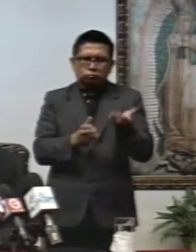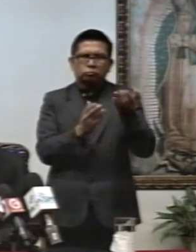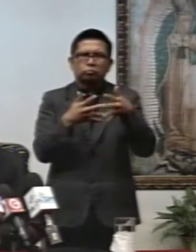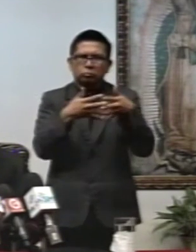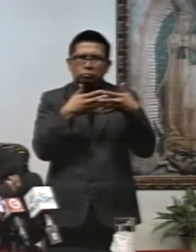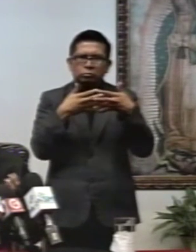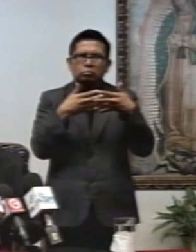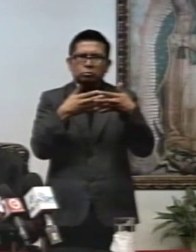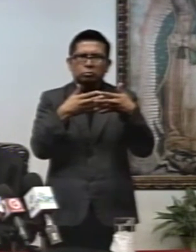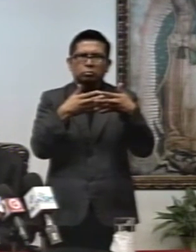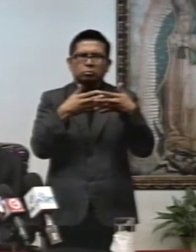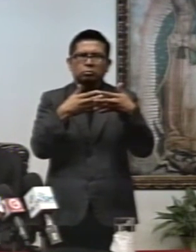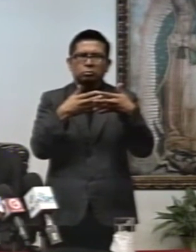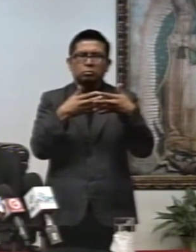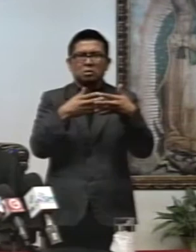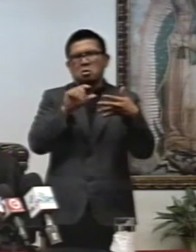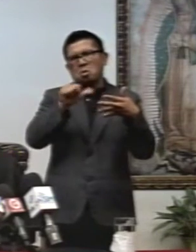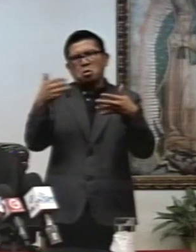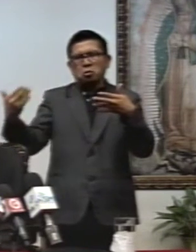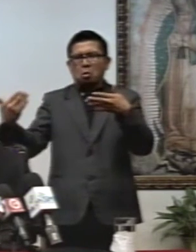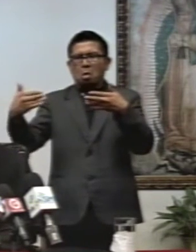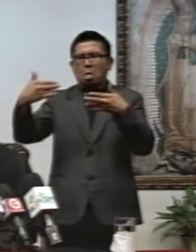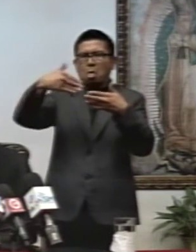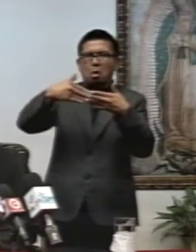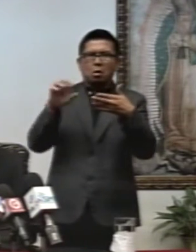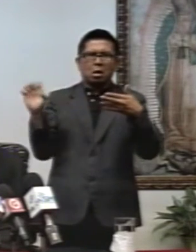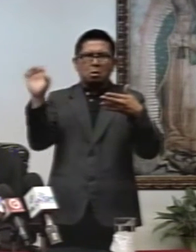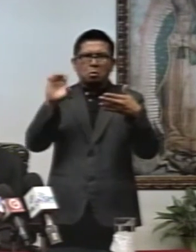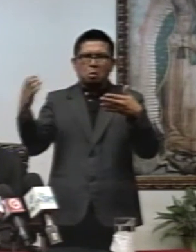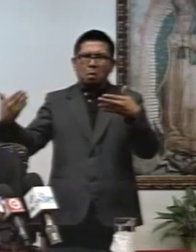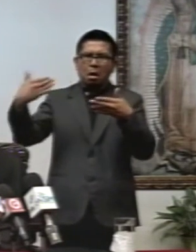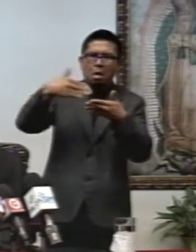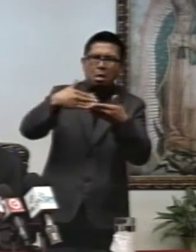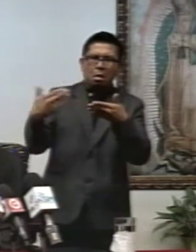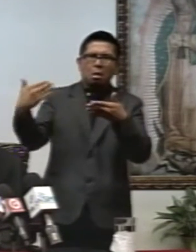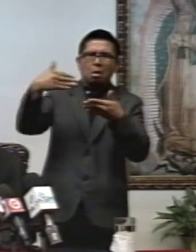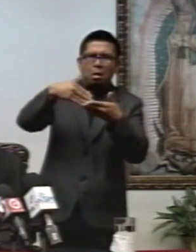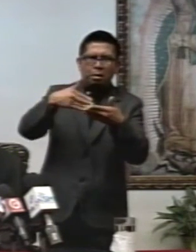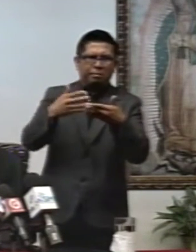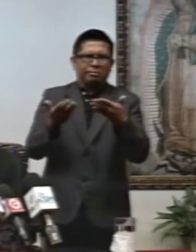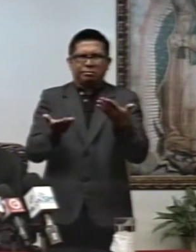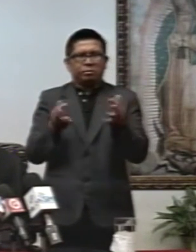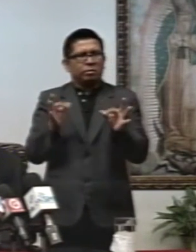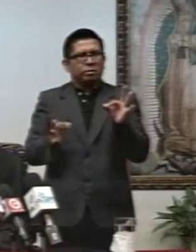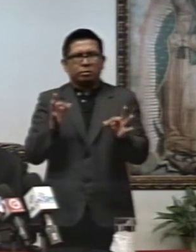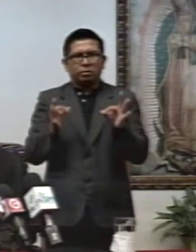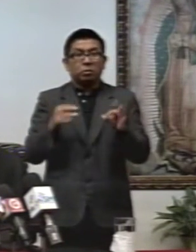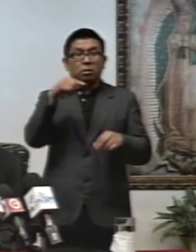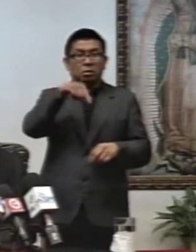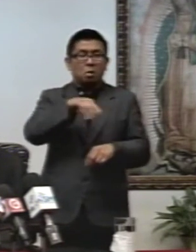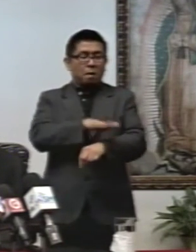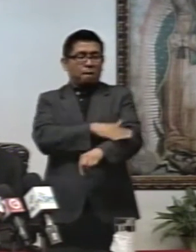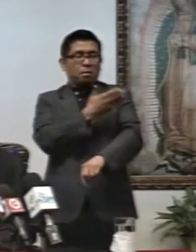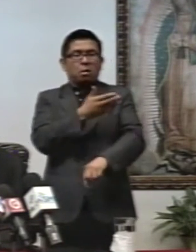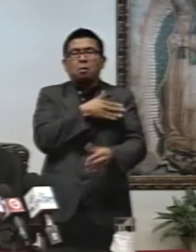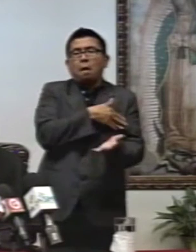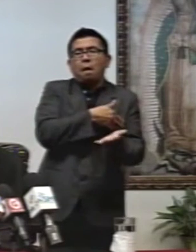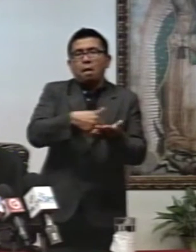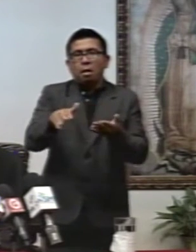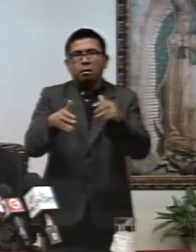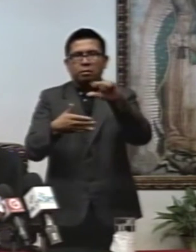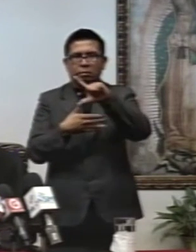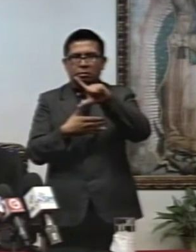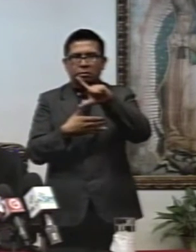que los demás son advenedizos, han venido de Europa, bien sabemos. No es justo que ahora